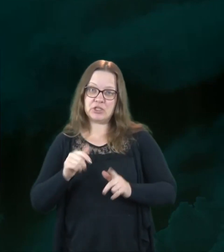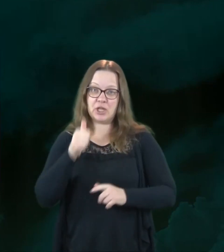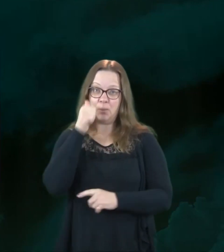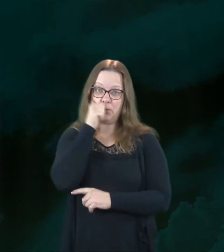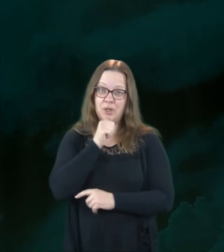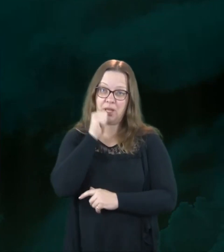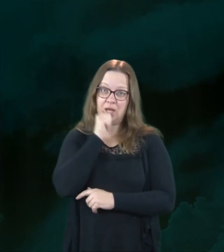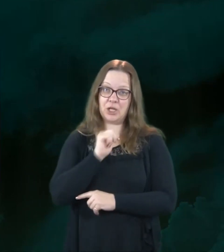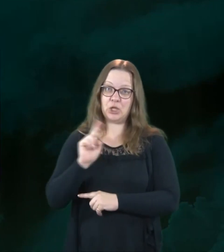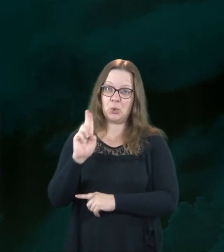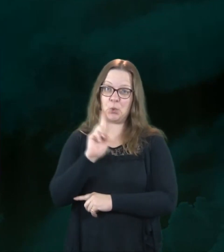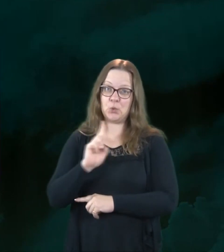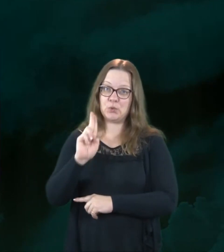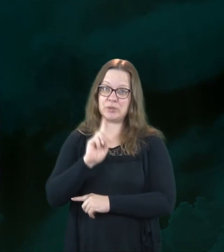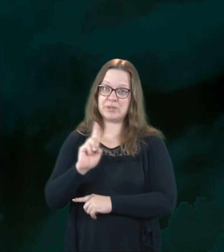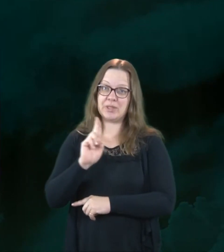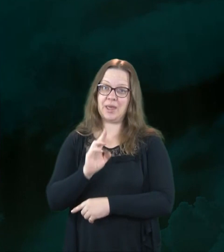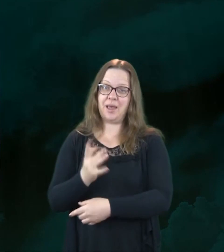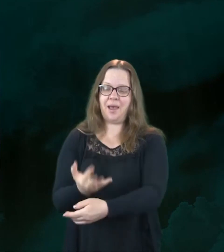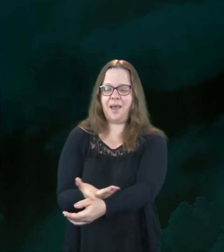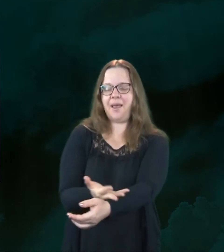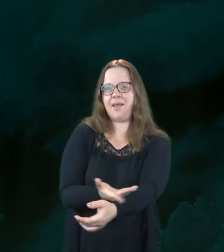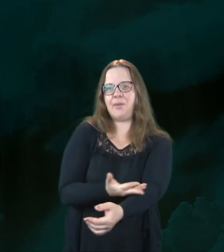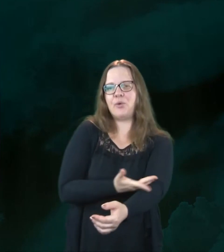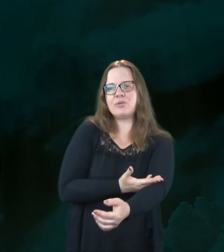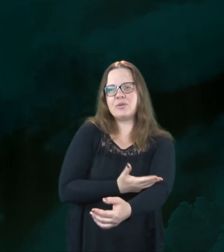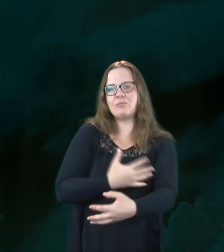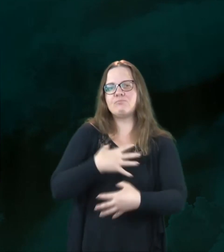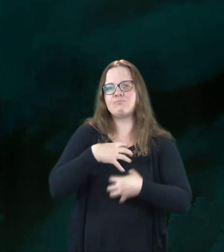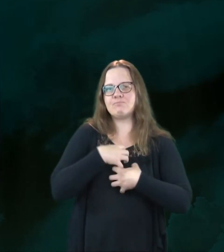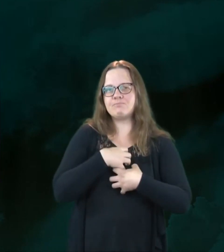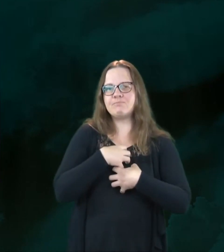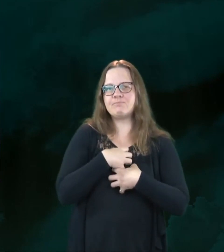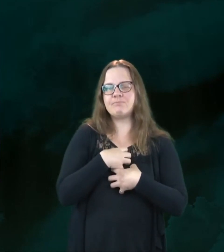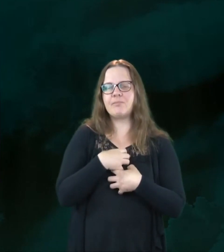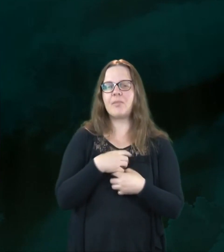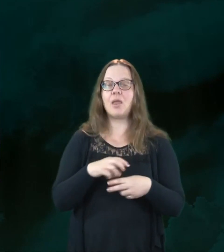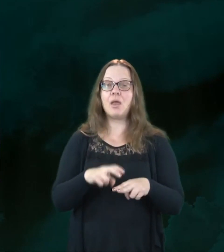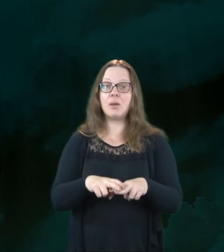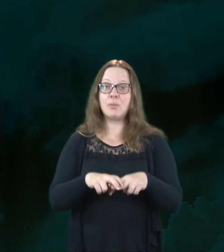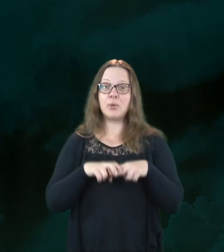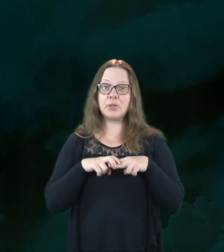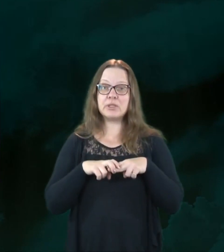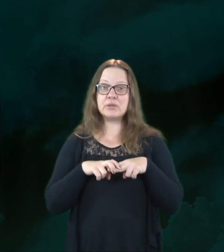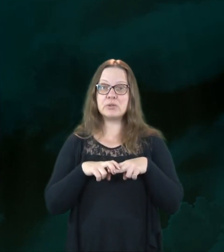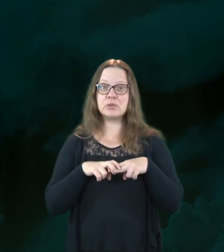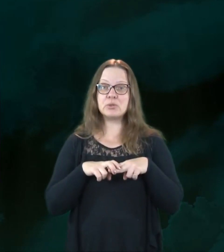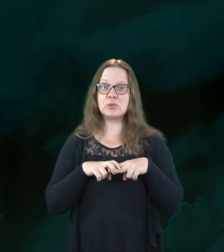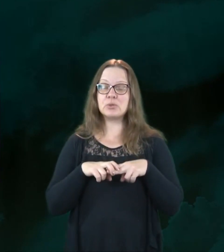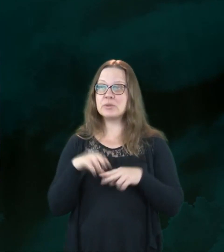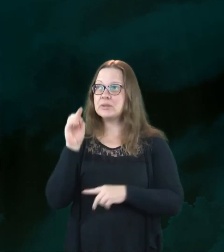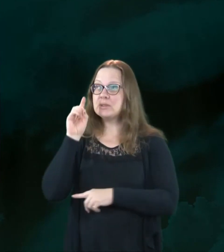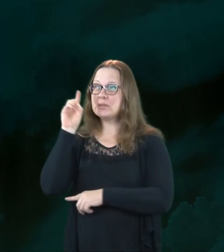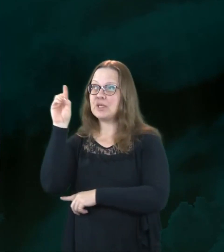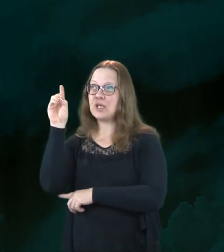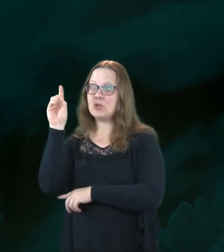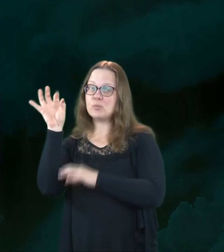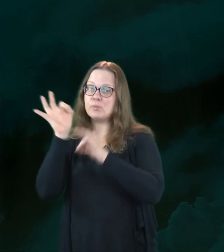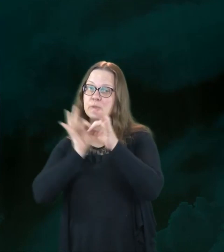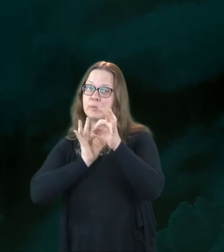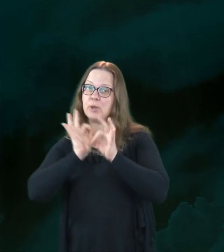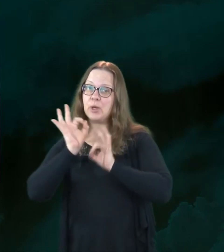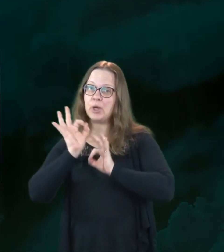um parênteses. E Deus colocou no meio do jardim a árvore da vida. Isso mostra